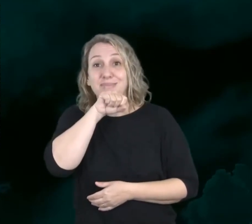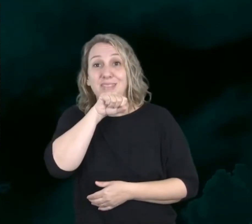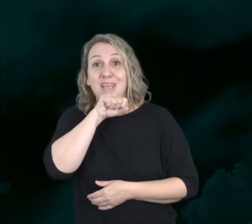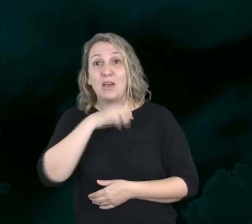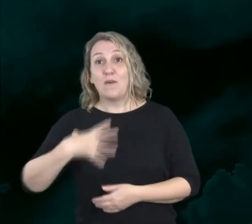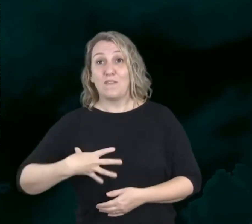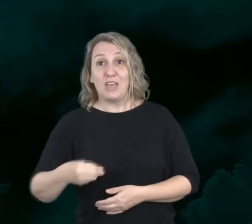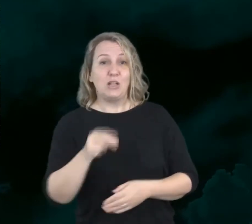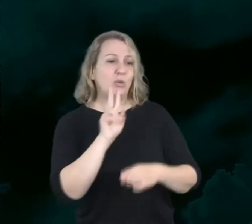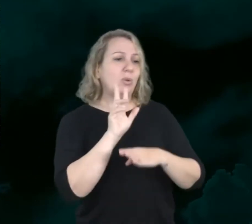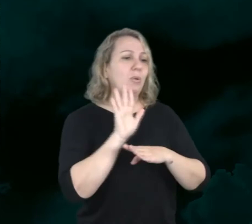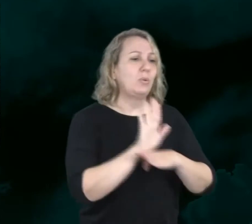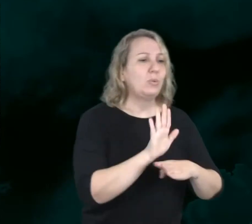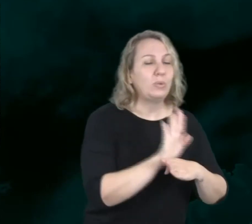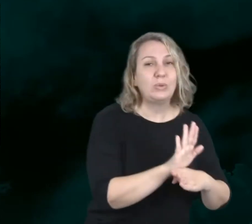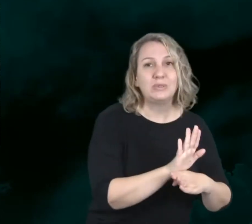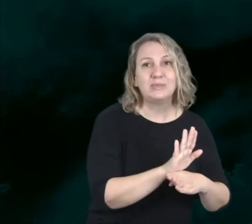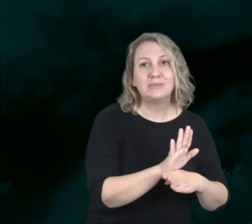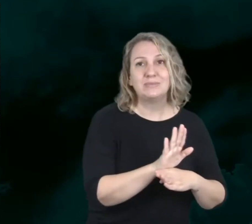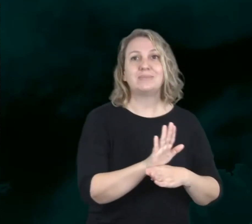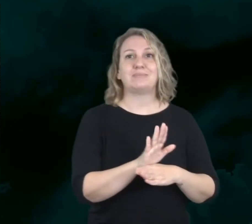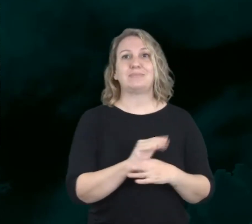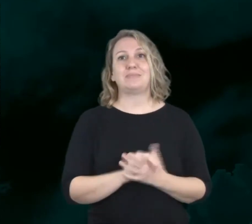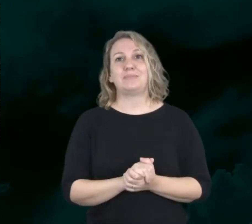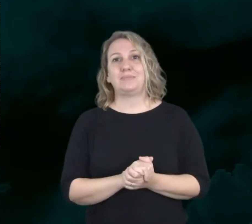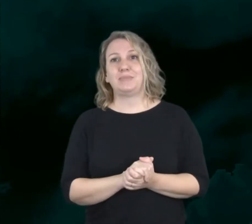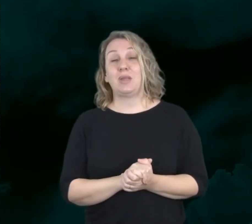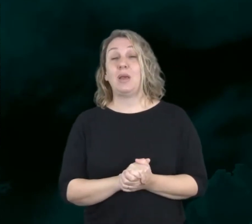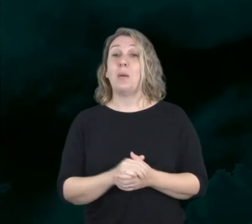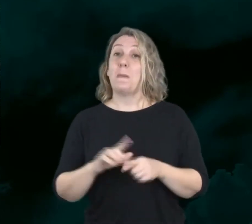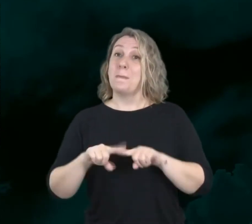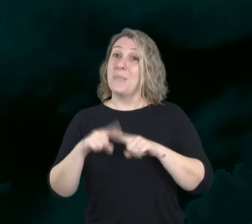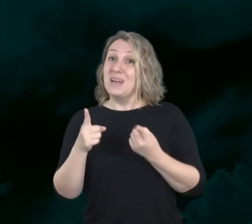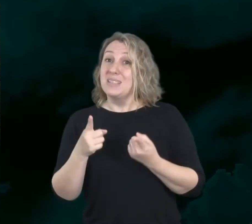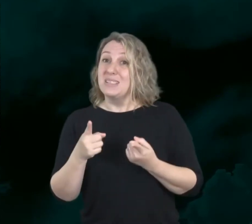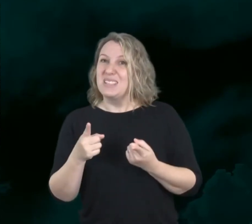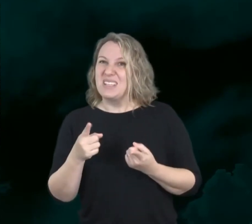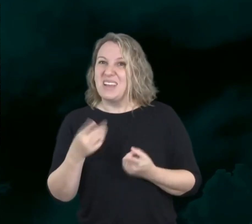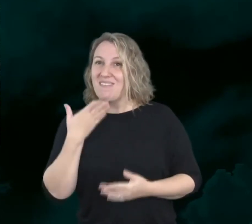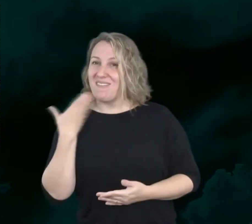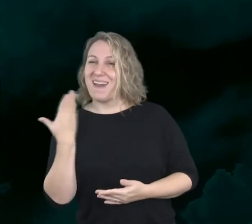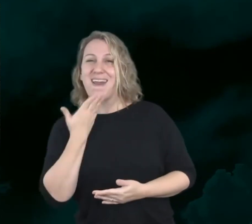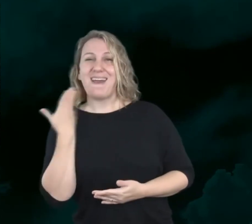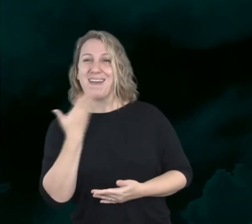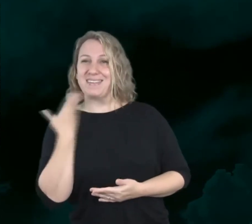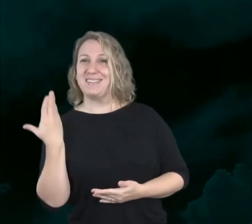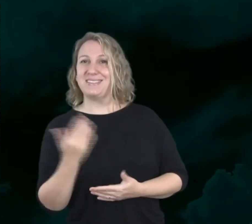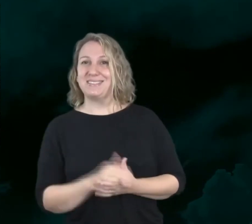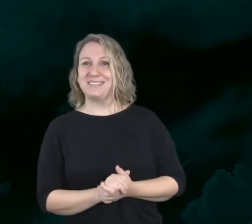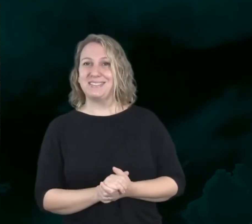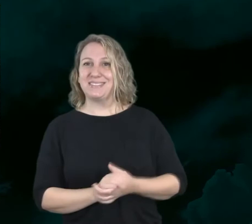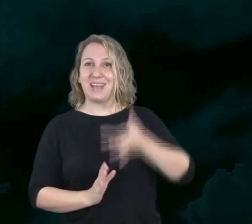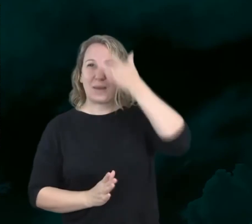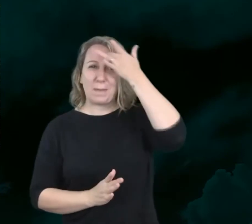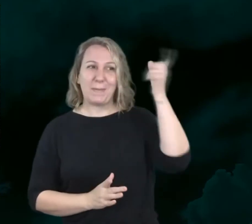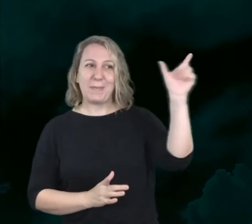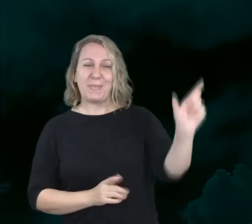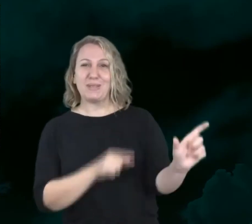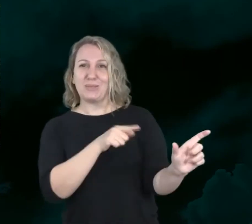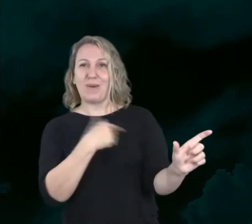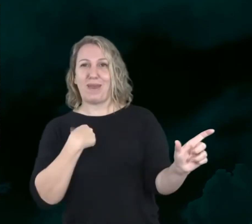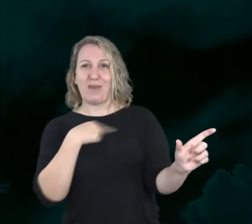fadiga, mas também com aborrecimentos. Mas Paulo, que estava, né,